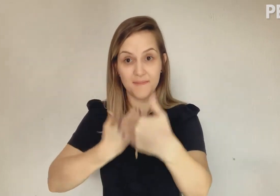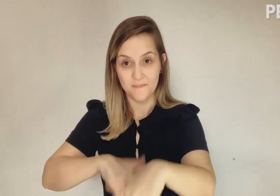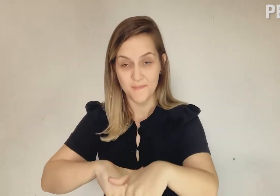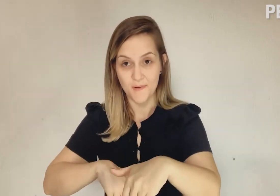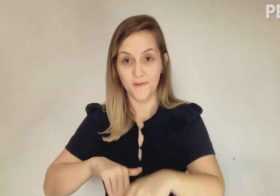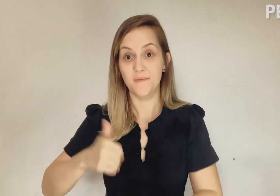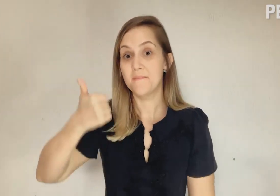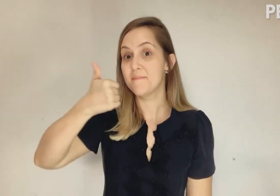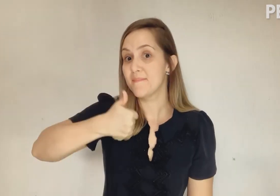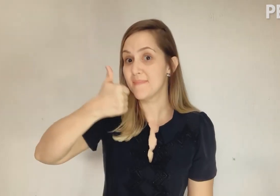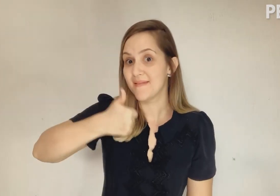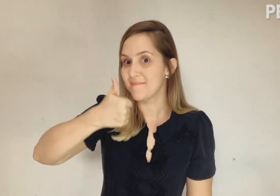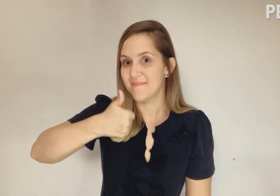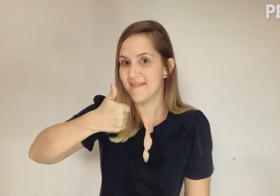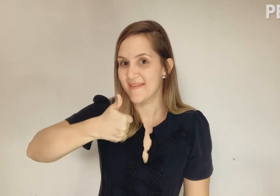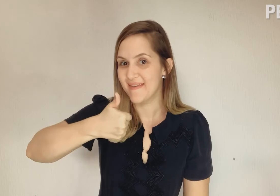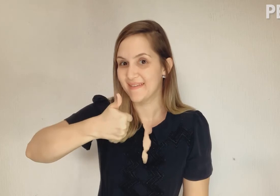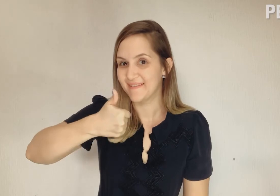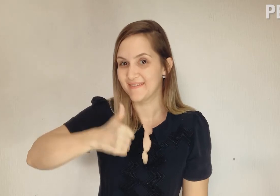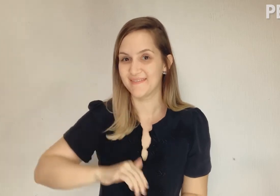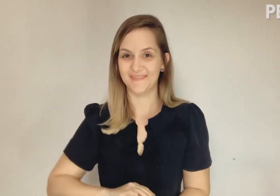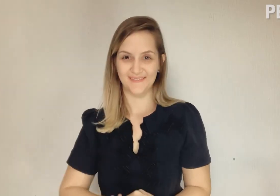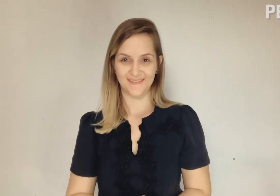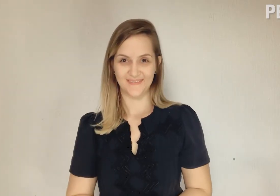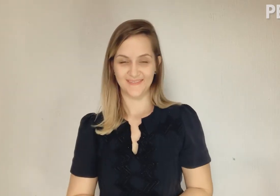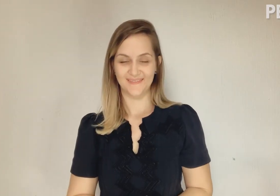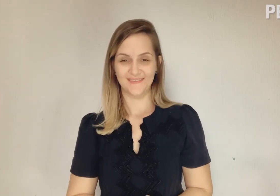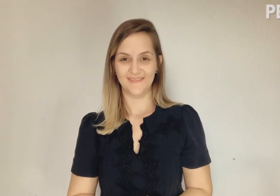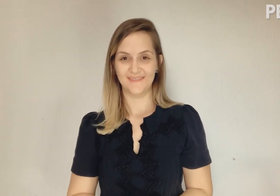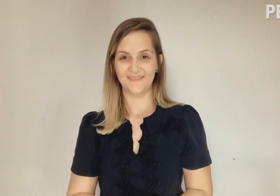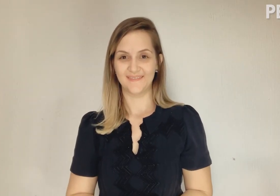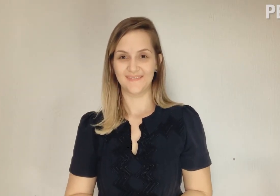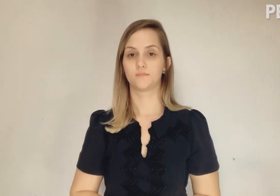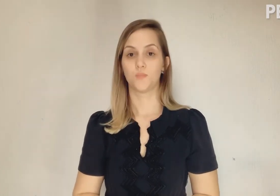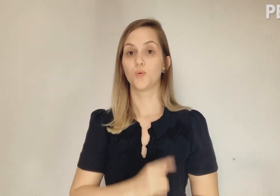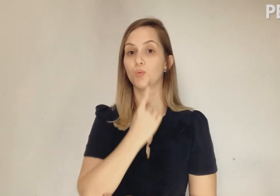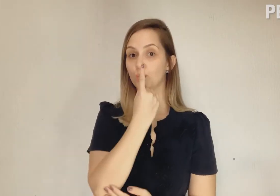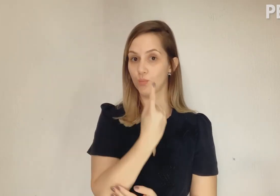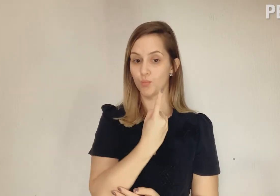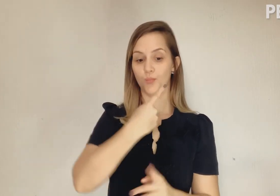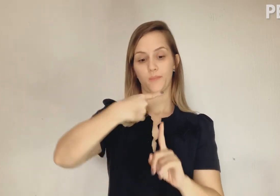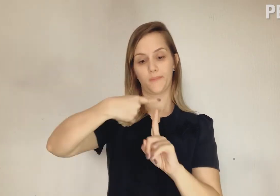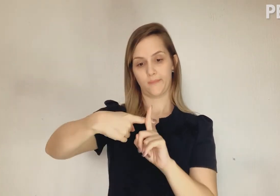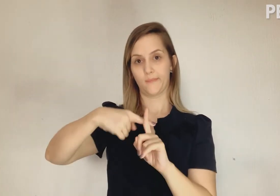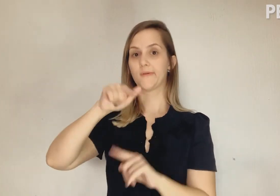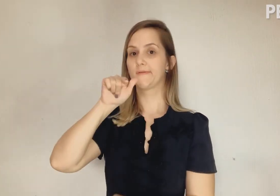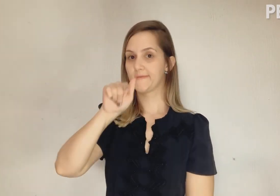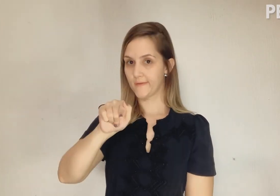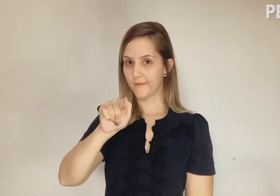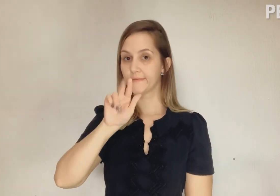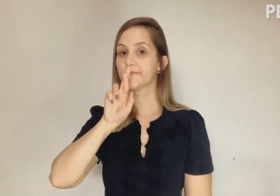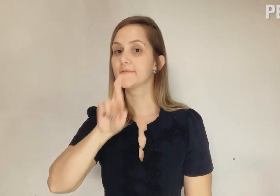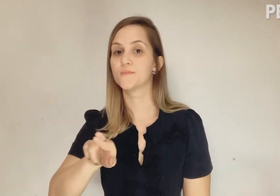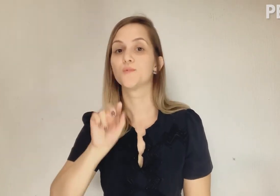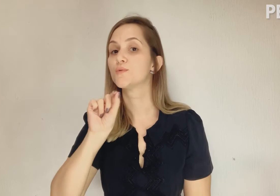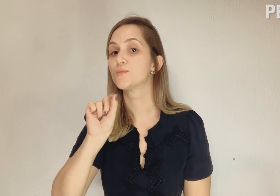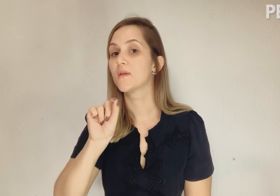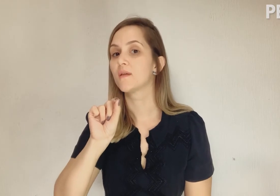Ei, deixa eu te contar. Passei naquela prova em primeiro lugar. 1 mais 7 é